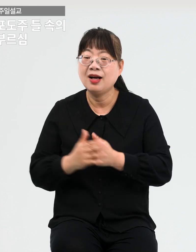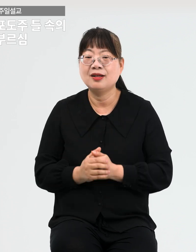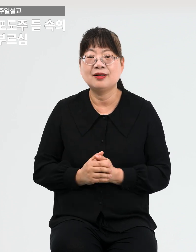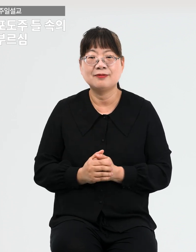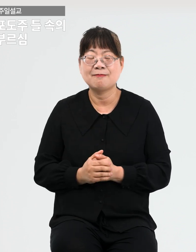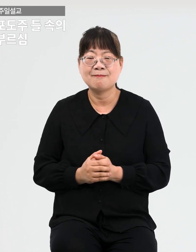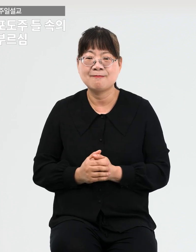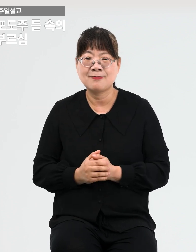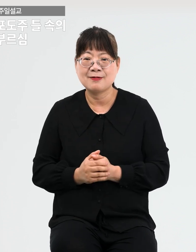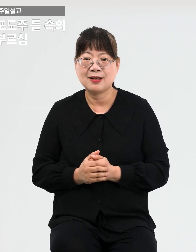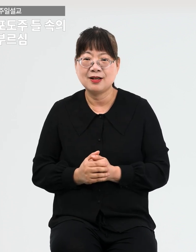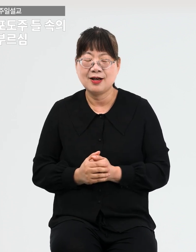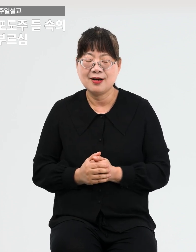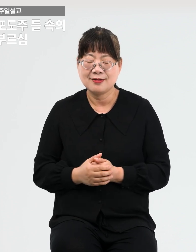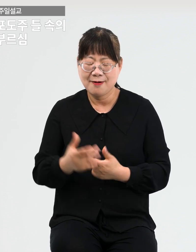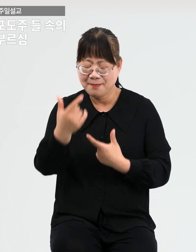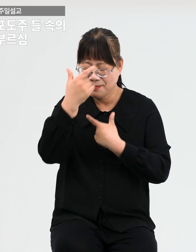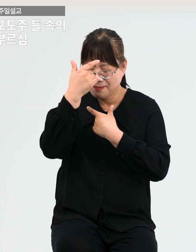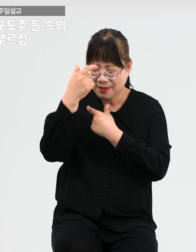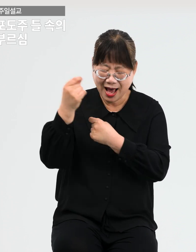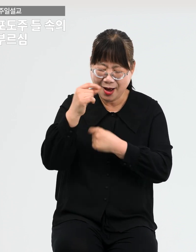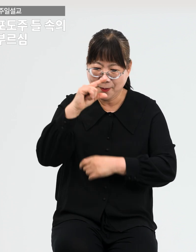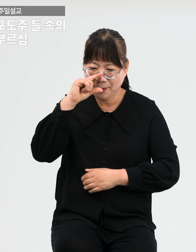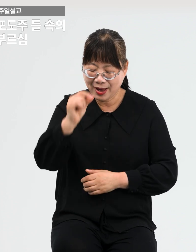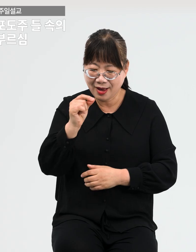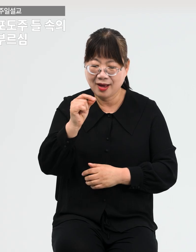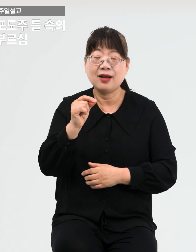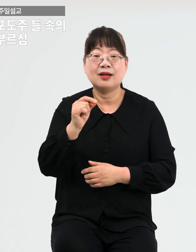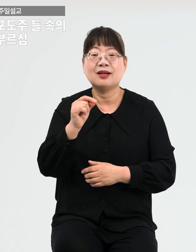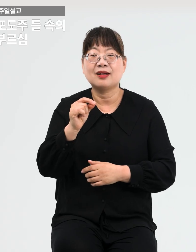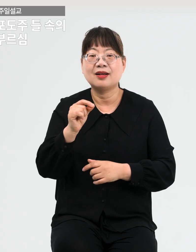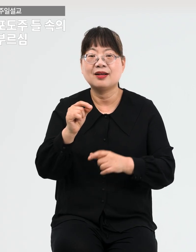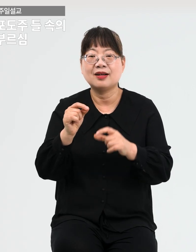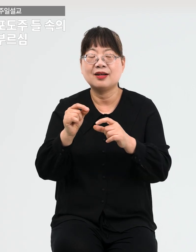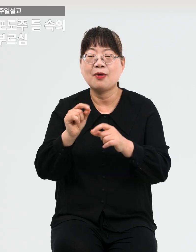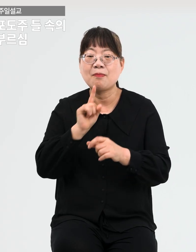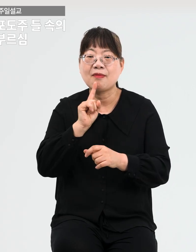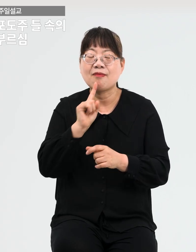촌철살인의 표현을 하나 쓰시는데 보세요.